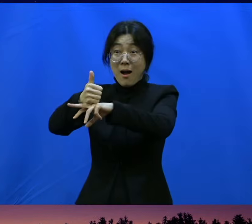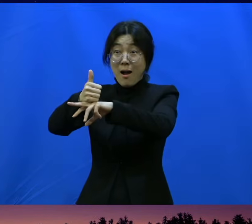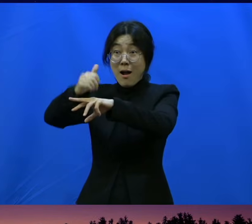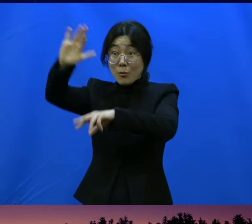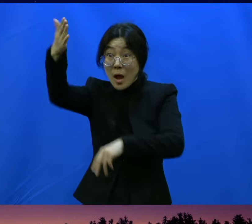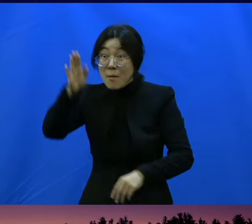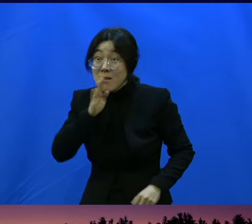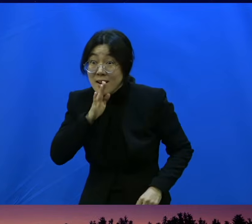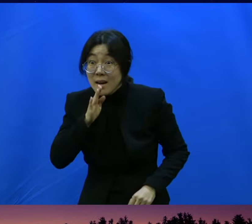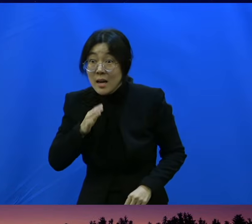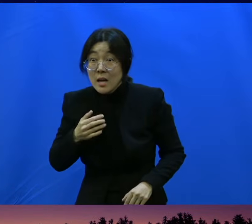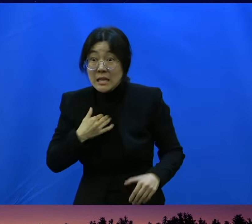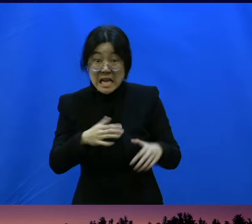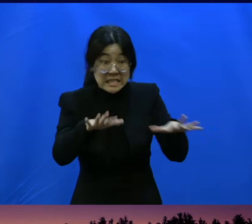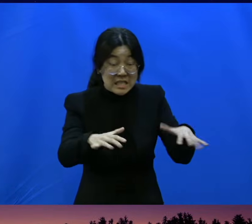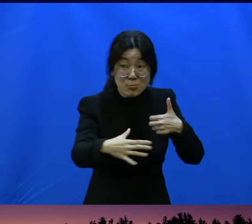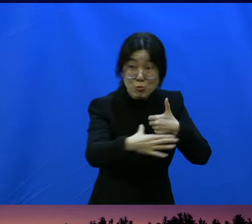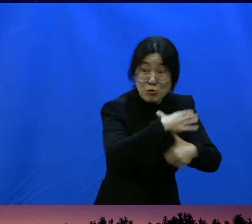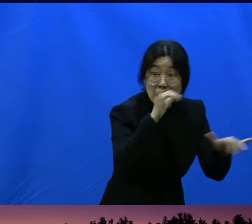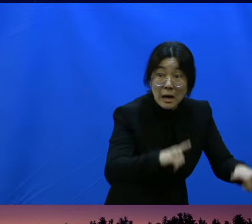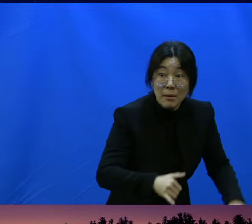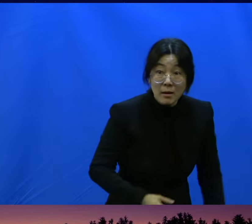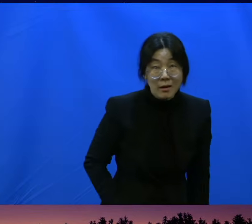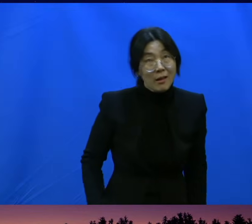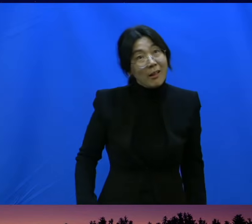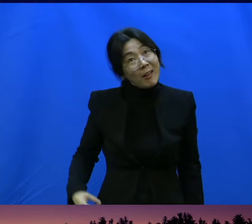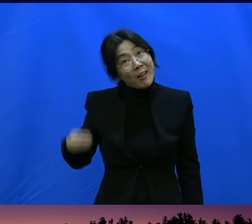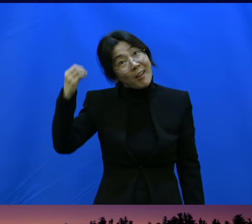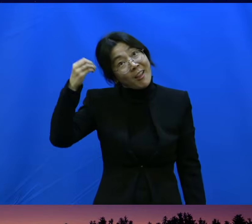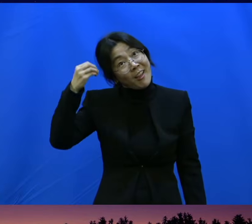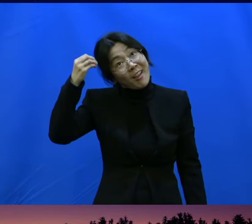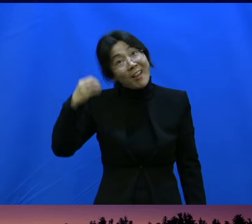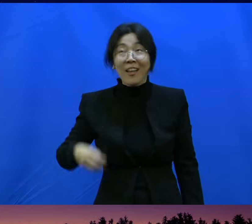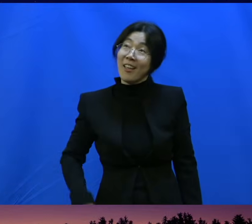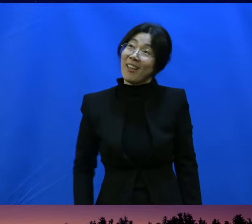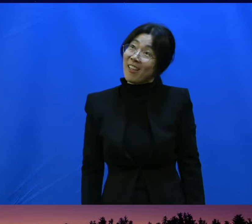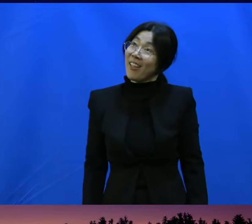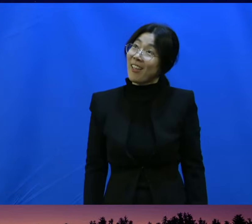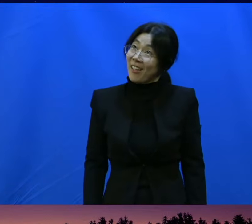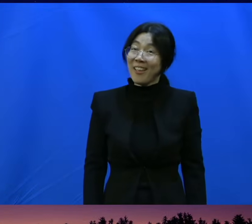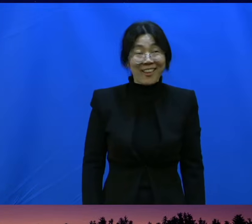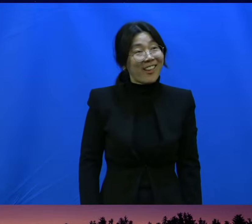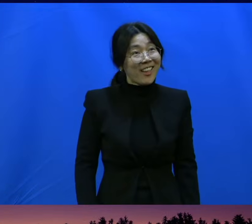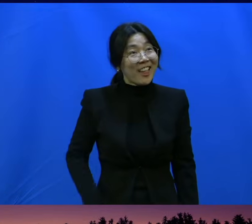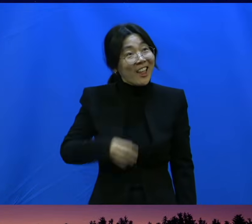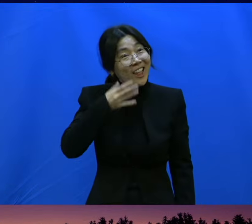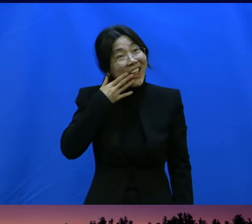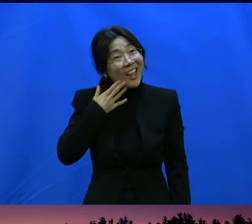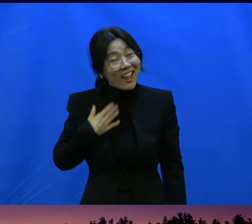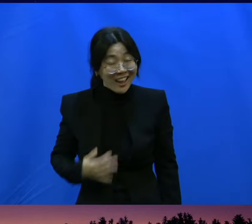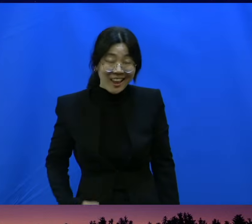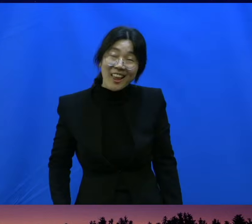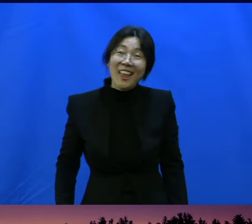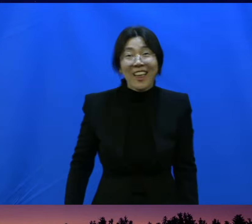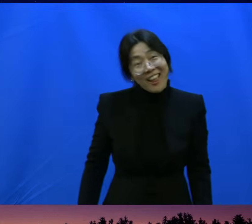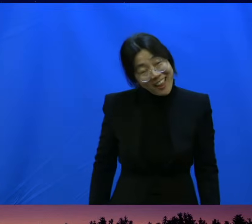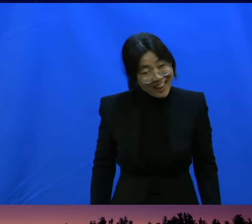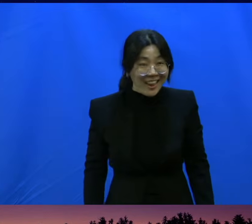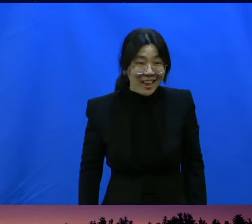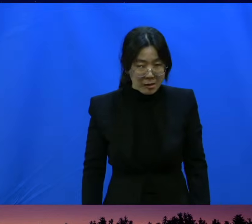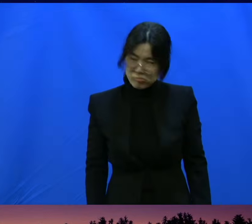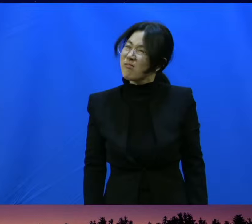백성들의 지지와 사랑을 한 몸에 받았던 그가 지금 목숨을 건지기 위해서 침을 질질 흘리면서 미친 척하고 있는 거예요.